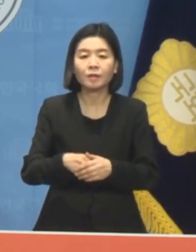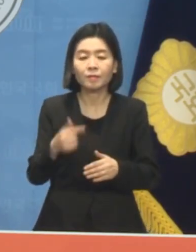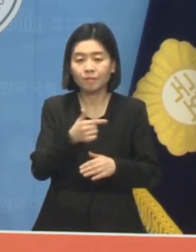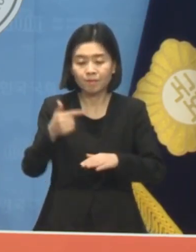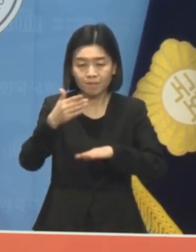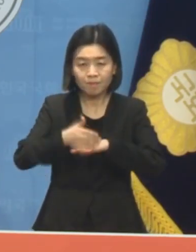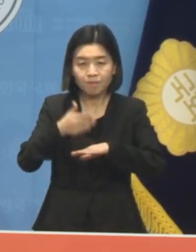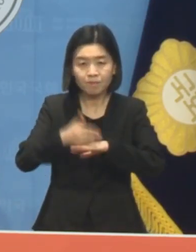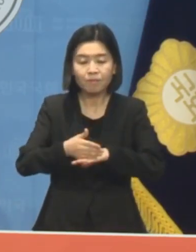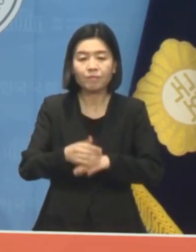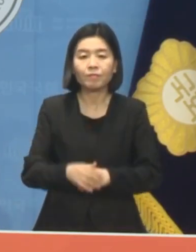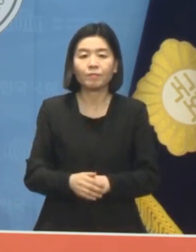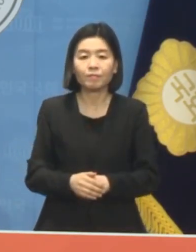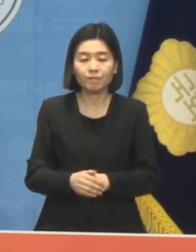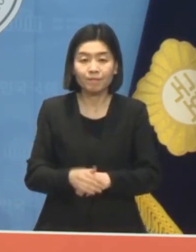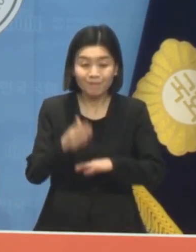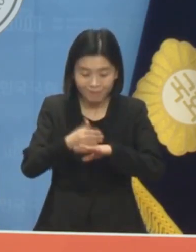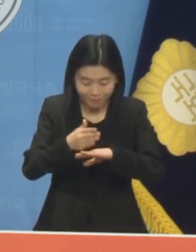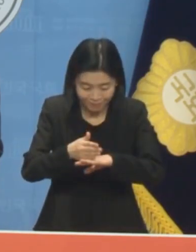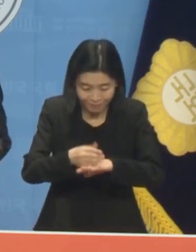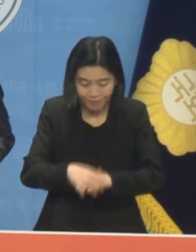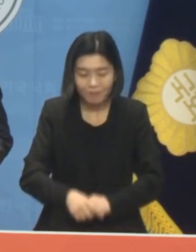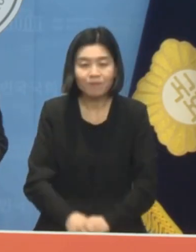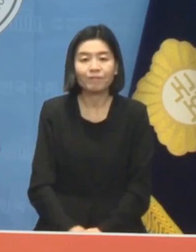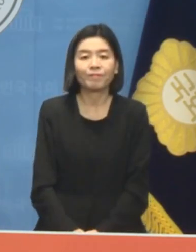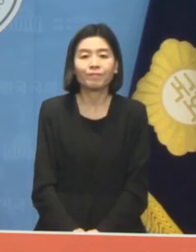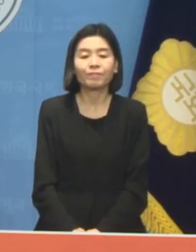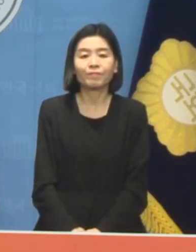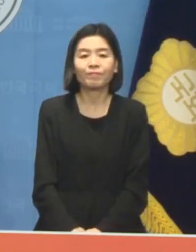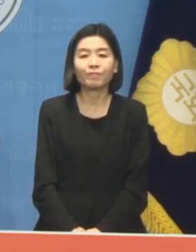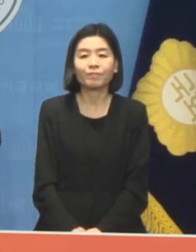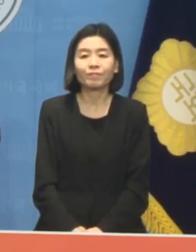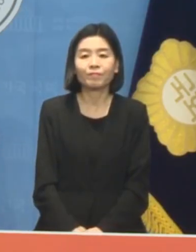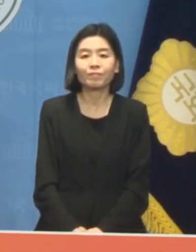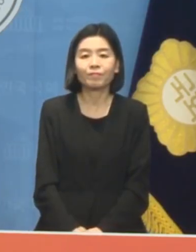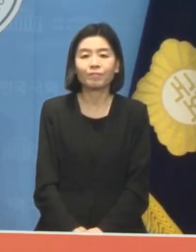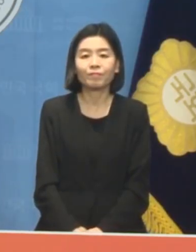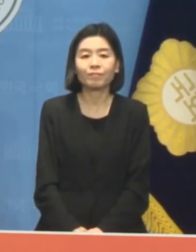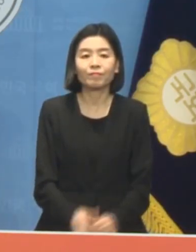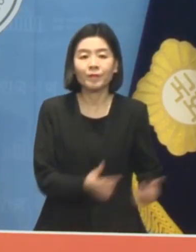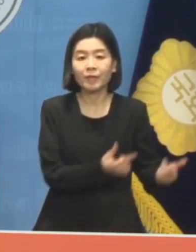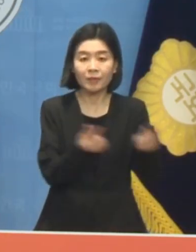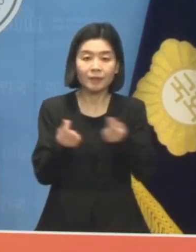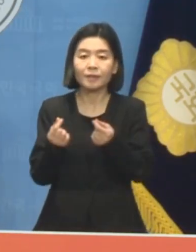대단히 고맙습니다. 감사합니다. 우리 모두 함께 인사